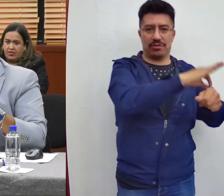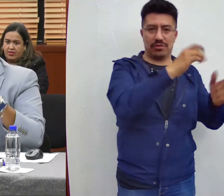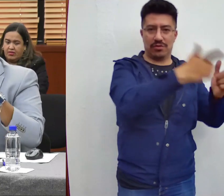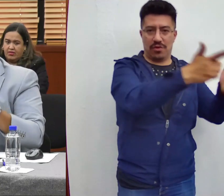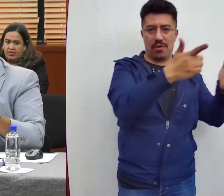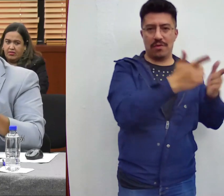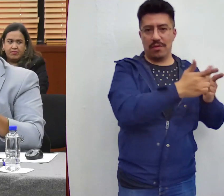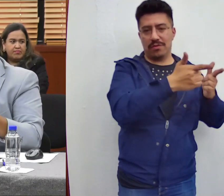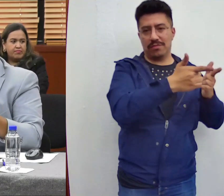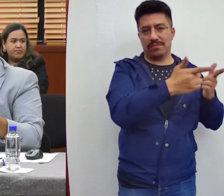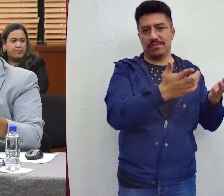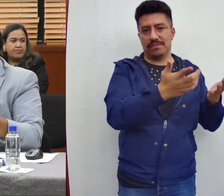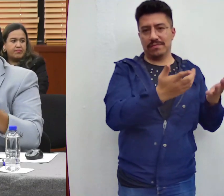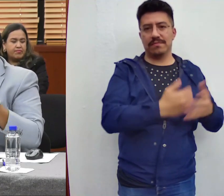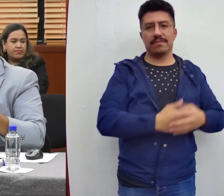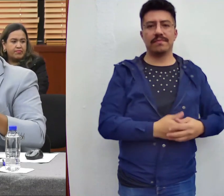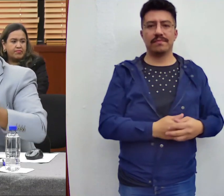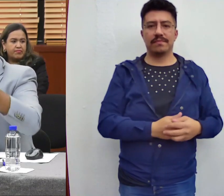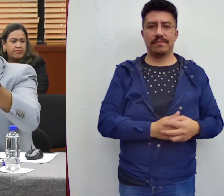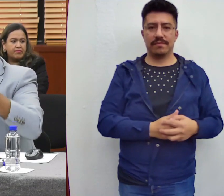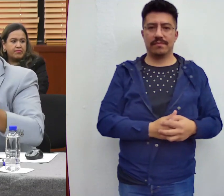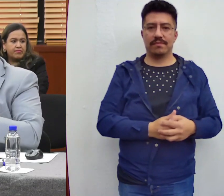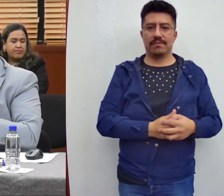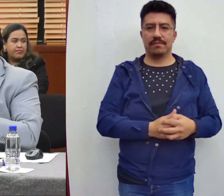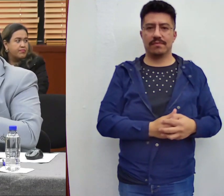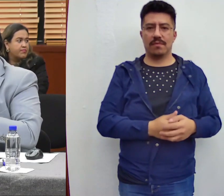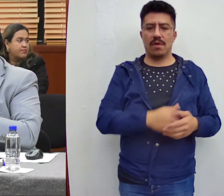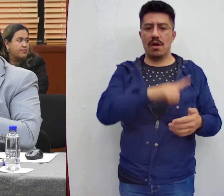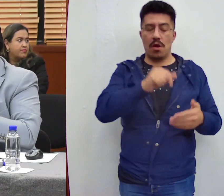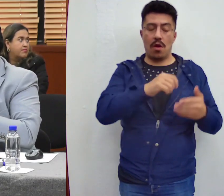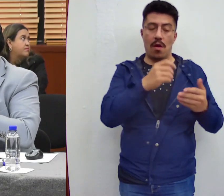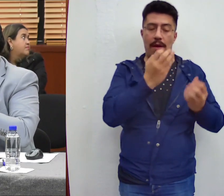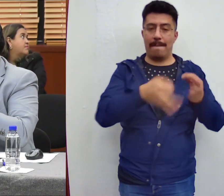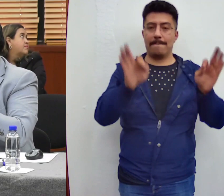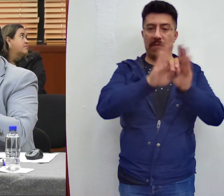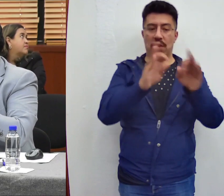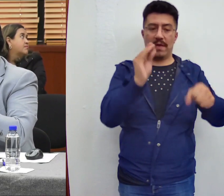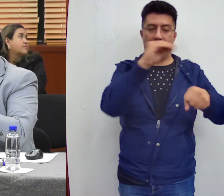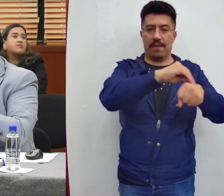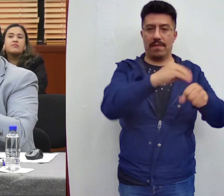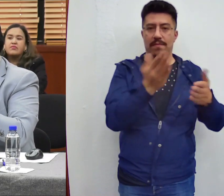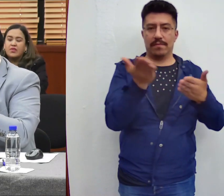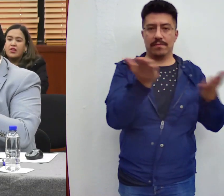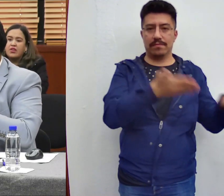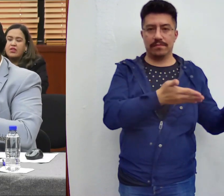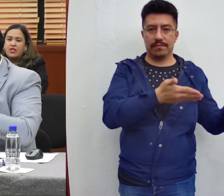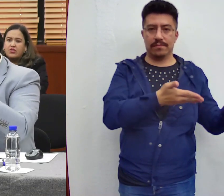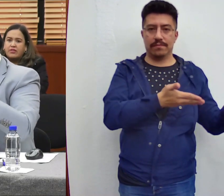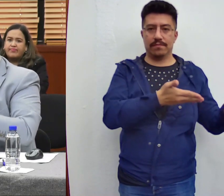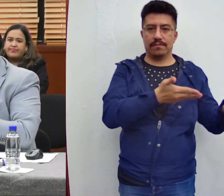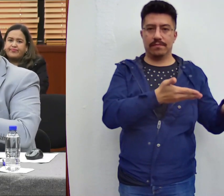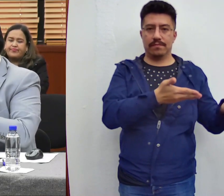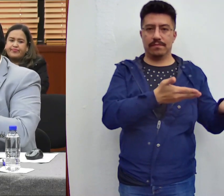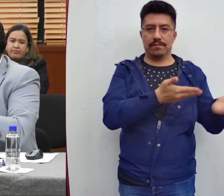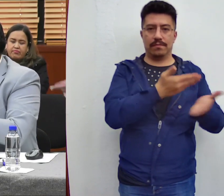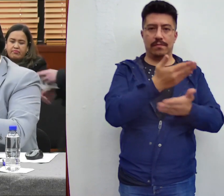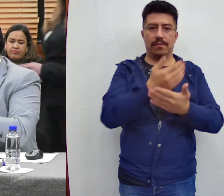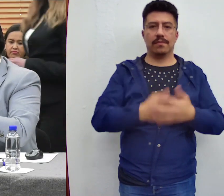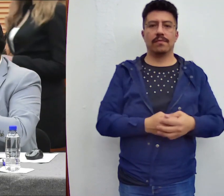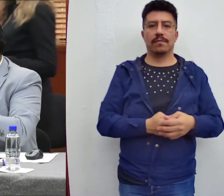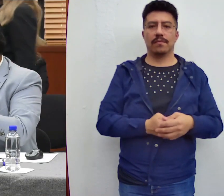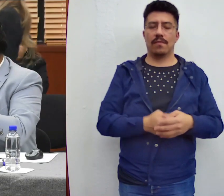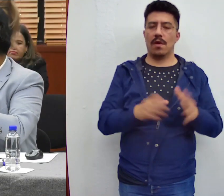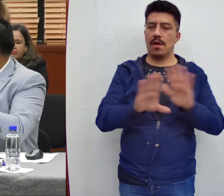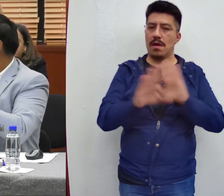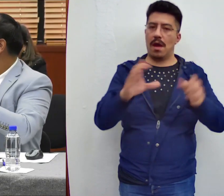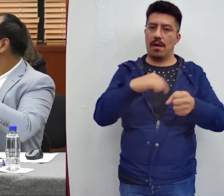énfasis en este capítulo y en los sucesivos para los demás prestadores de servicios profesionales. por nuestra parte es